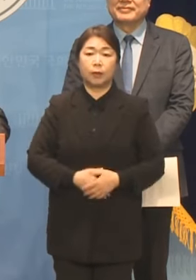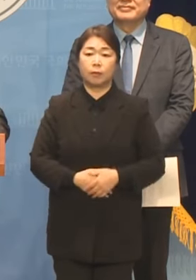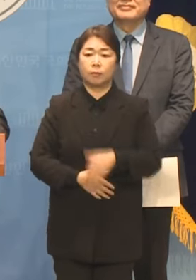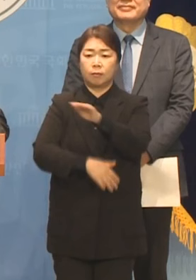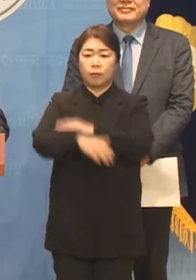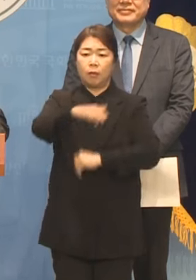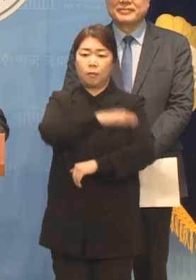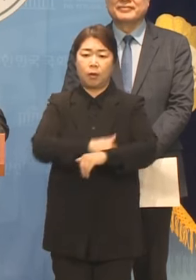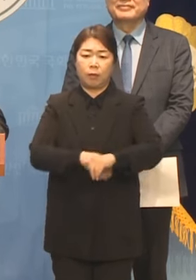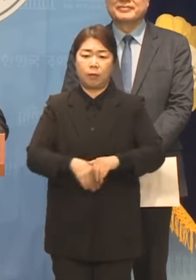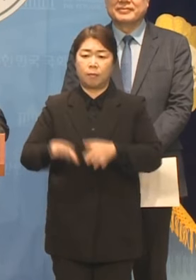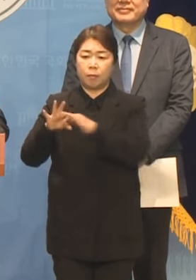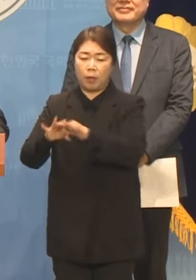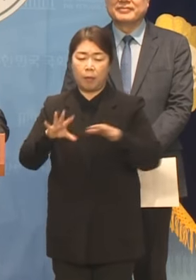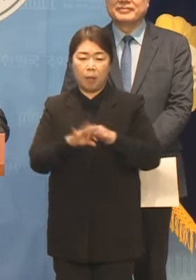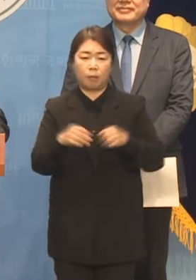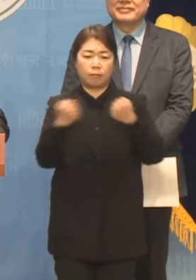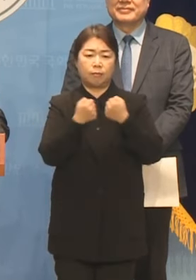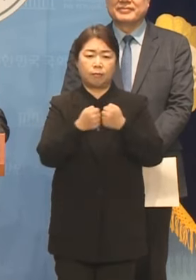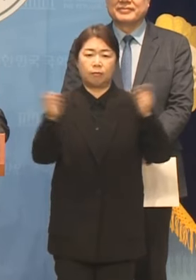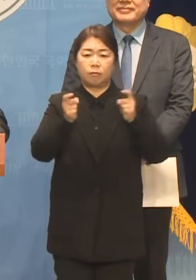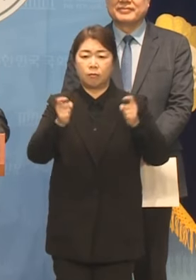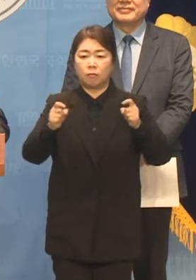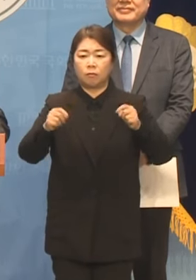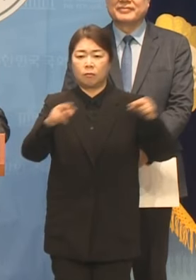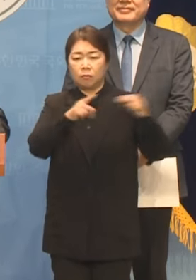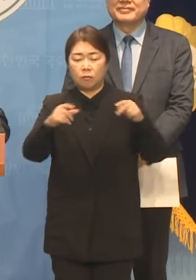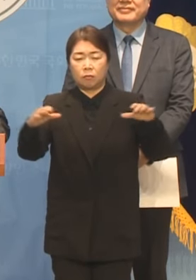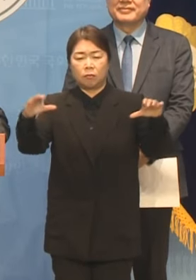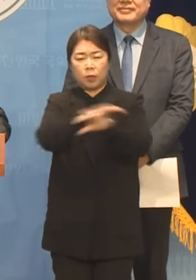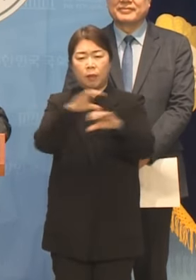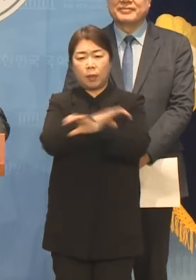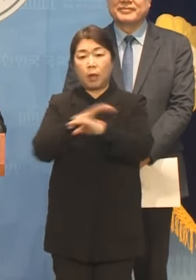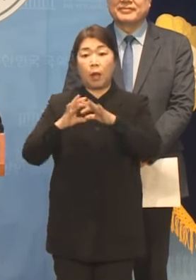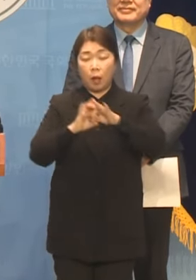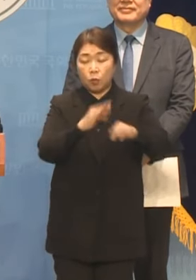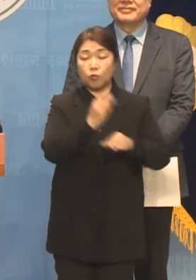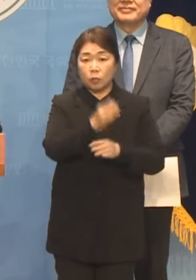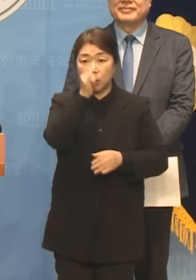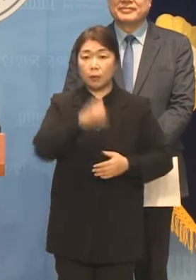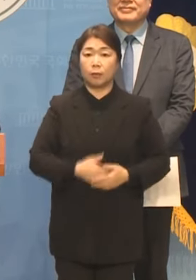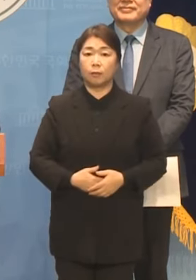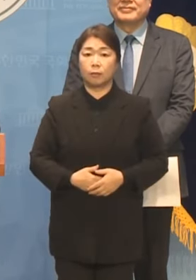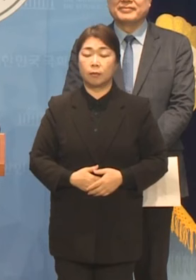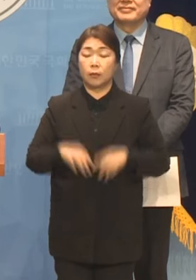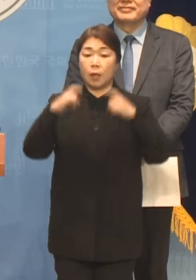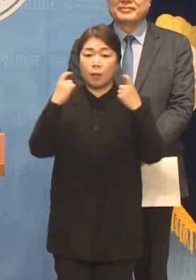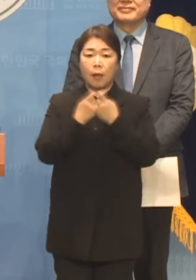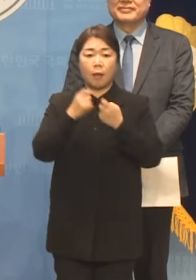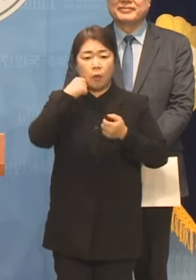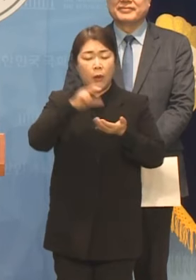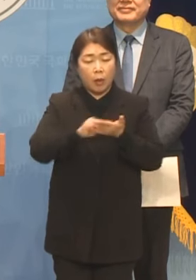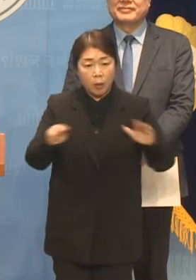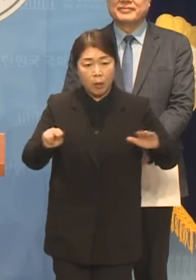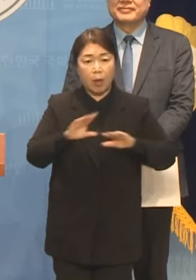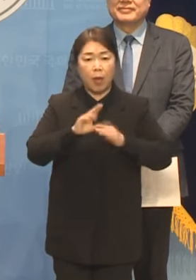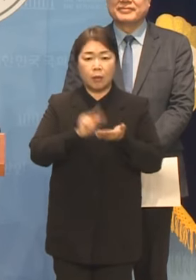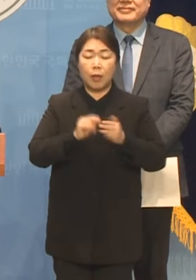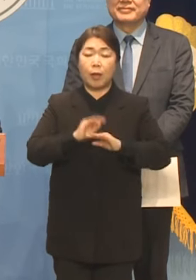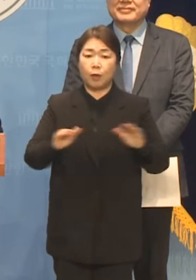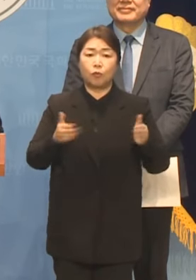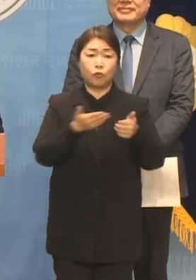있습니다는을 성과가 없는 정치가 계속되고 있습니다 개인의 어려움을 해결하고 국가 위기에